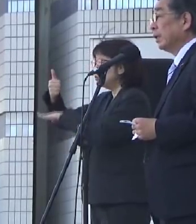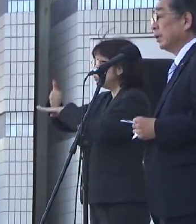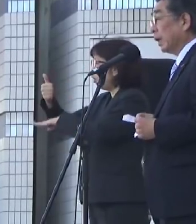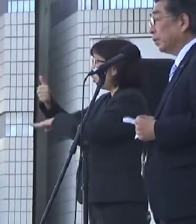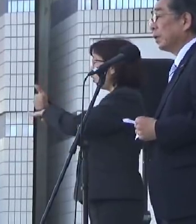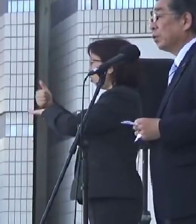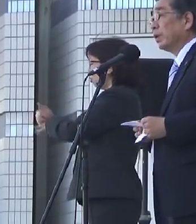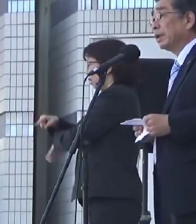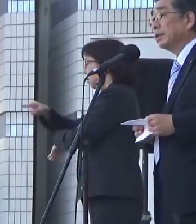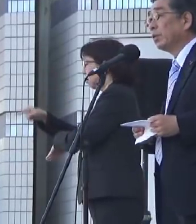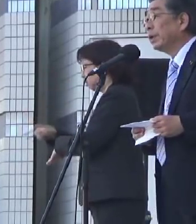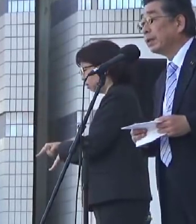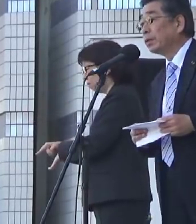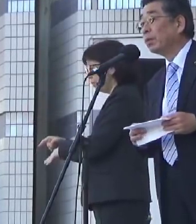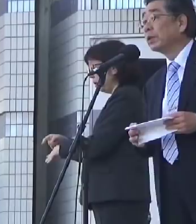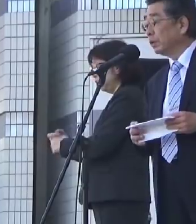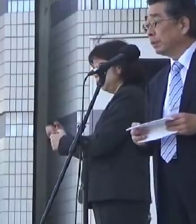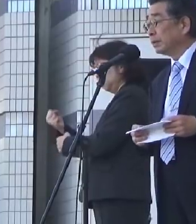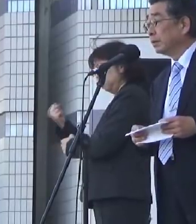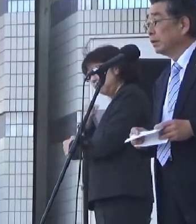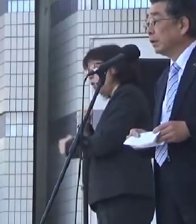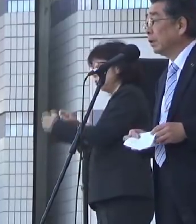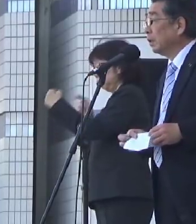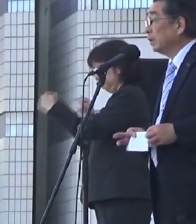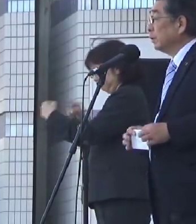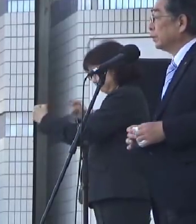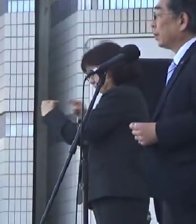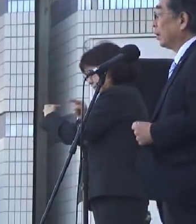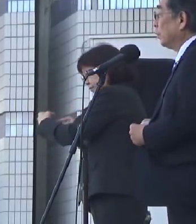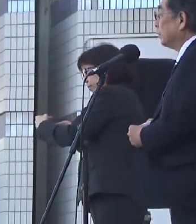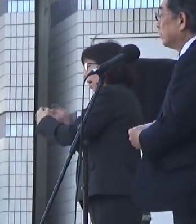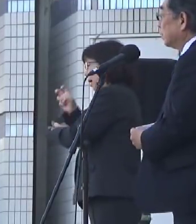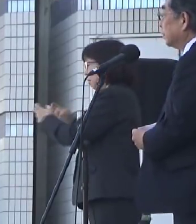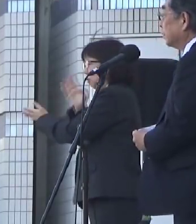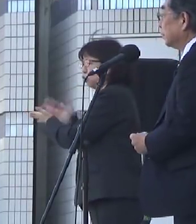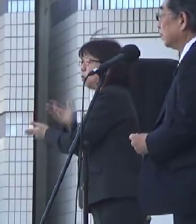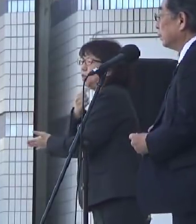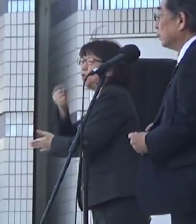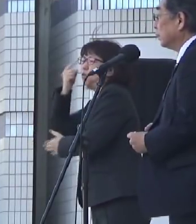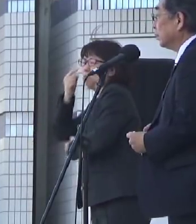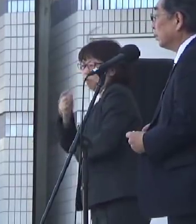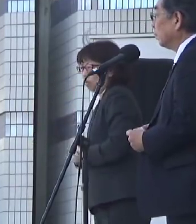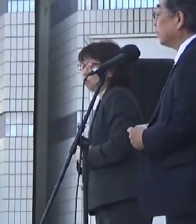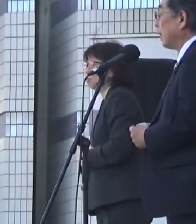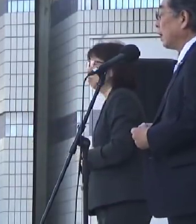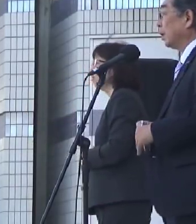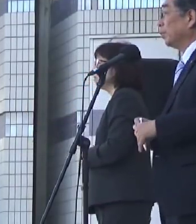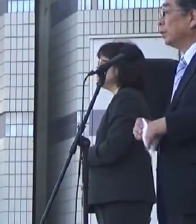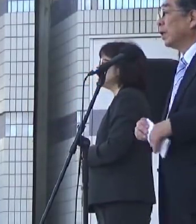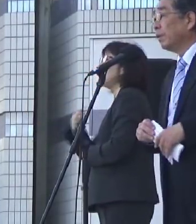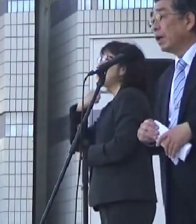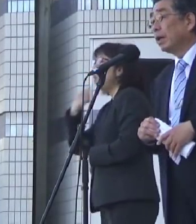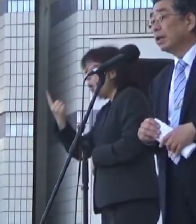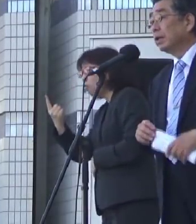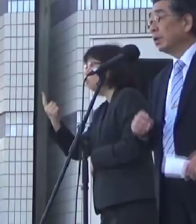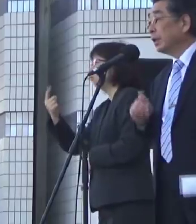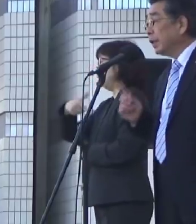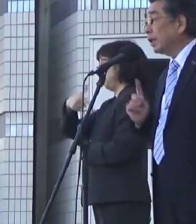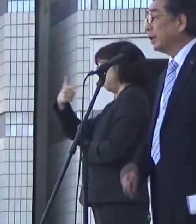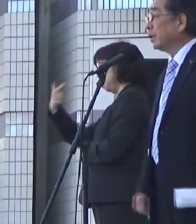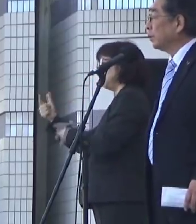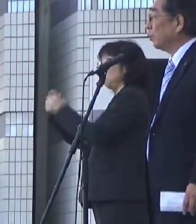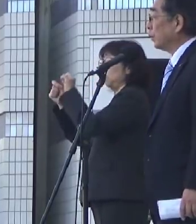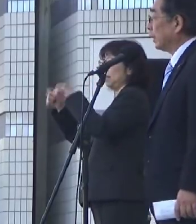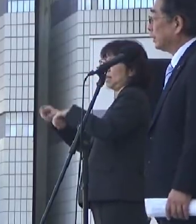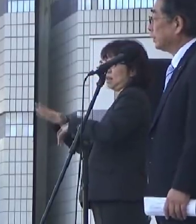して何とか止めたいと思っております。それからもう一つ大きな問題は